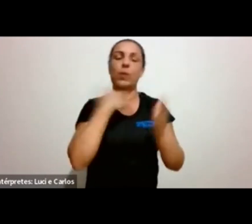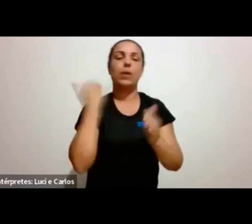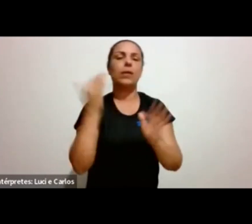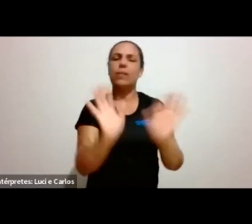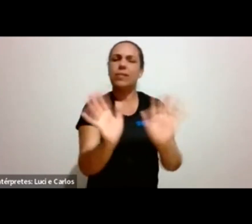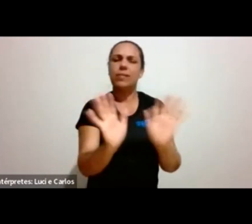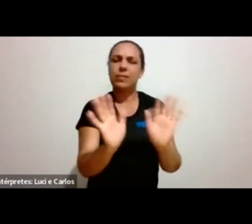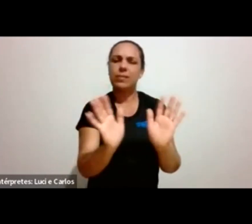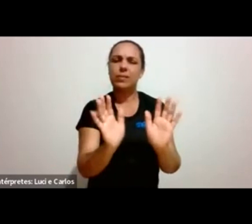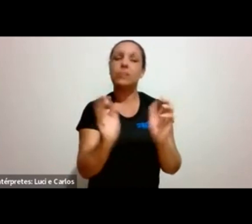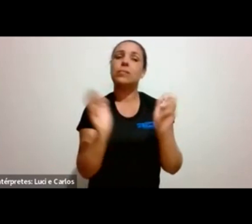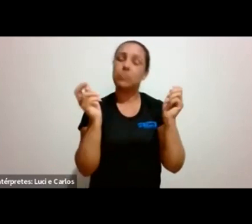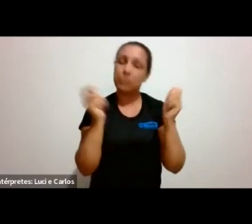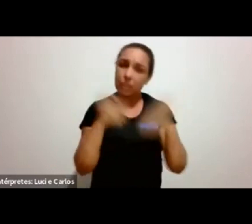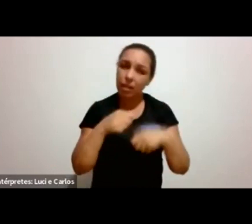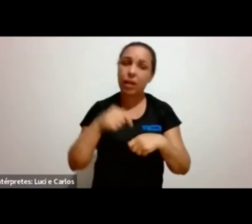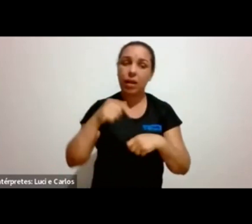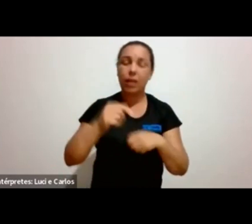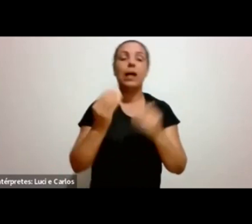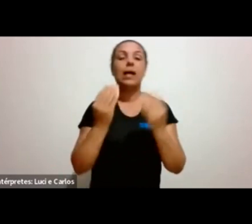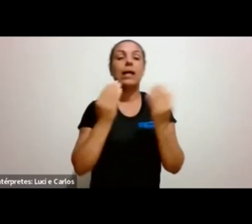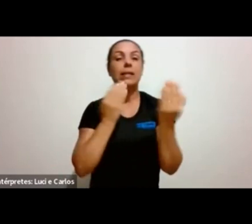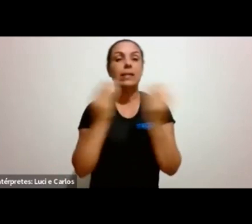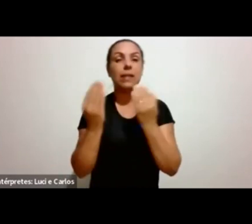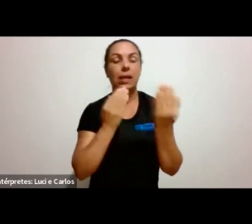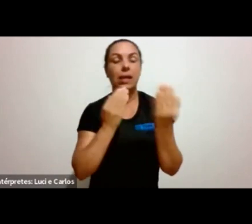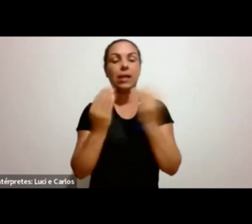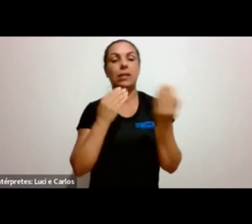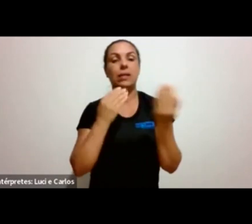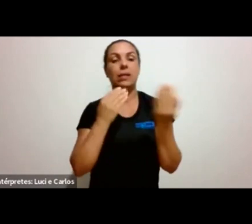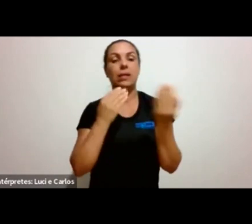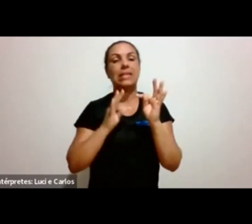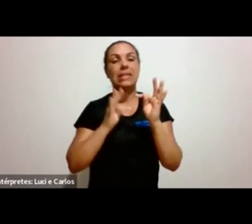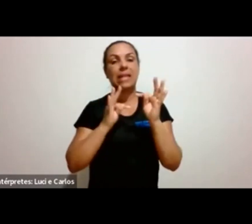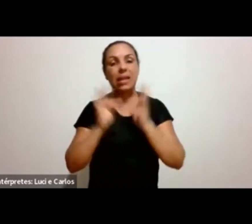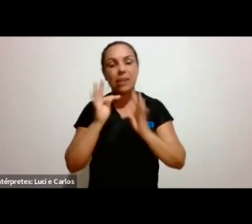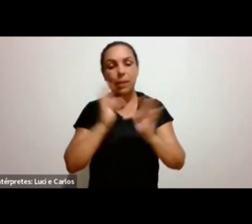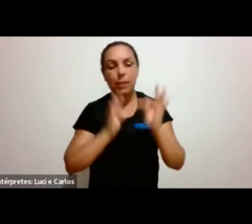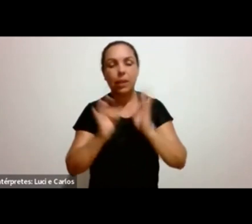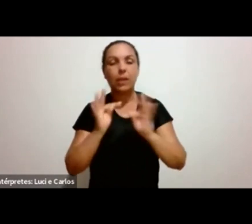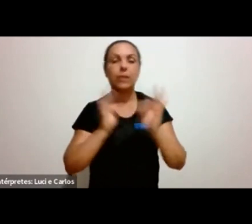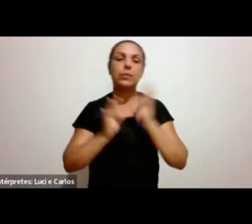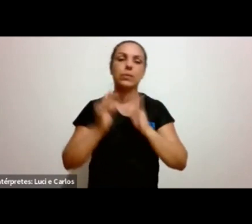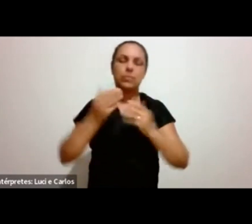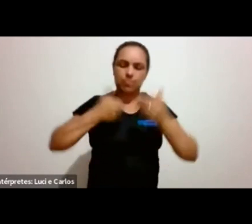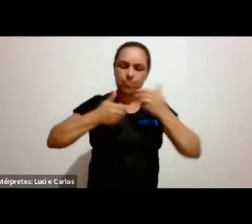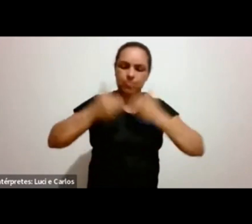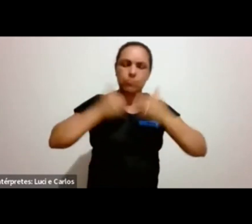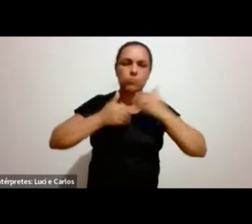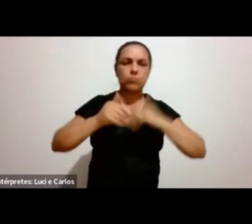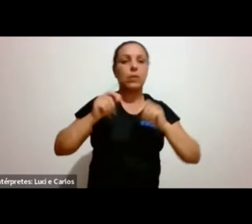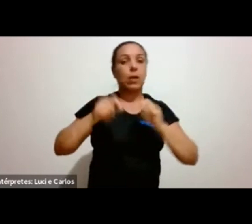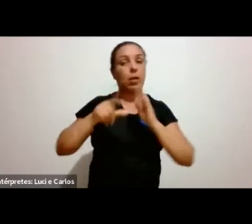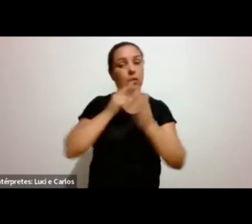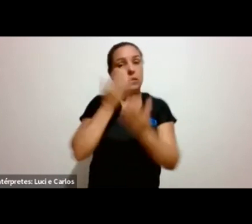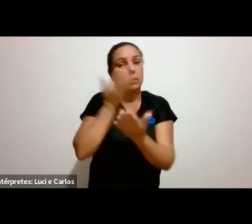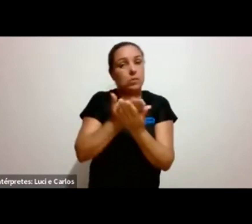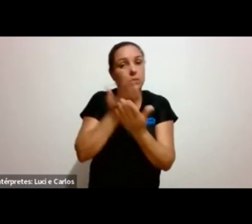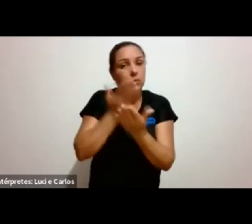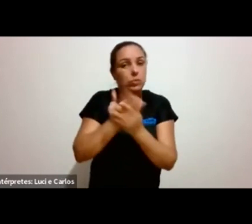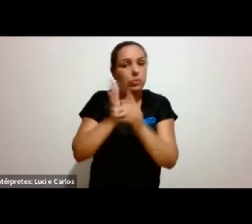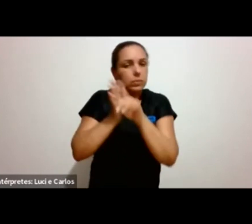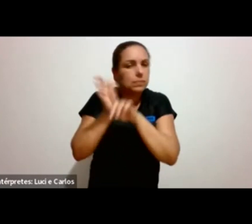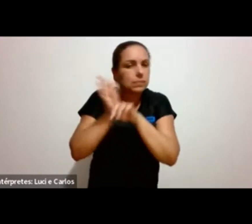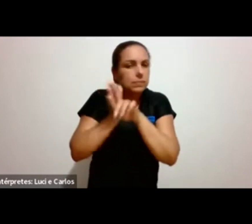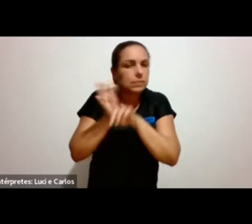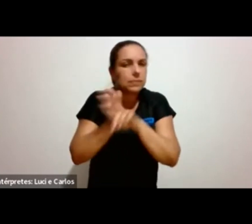Essas técnicas que eu estou falando aqui é algo maravilhoso. É um estudo e análise para